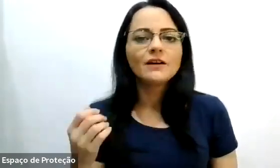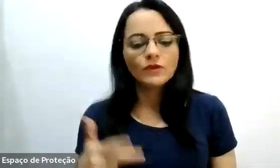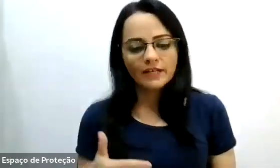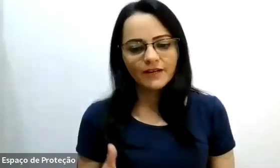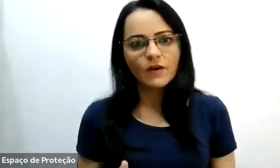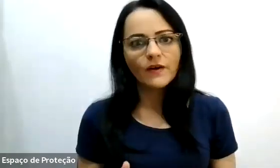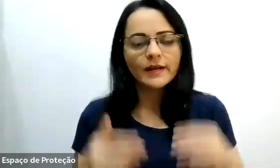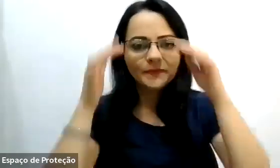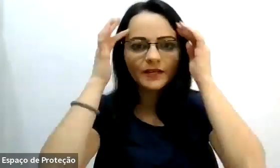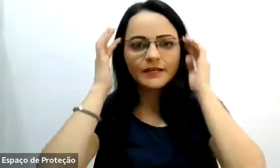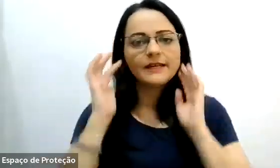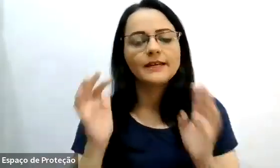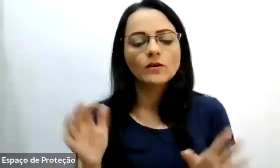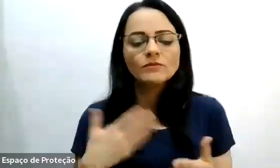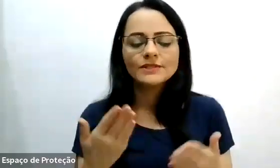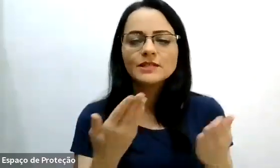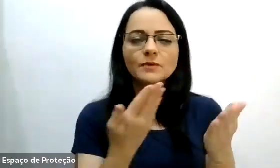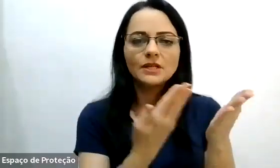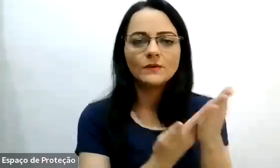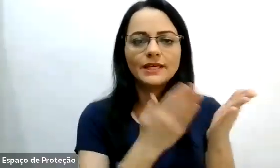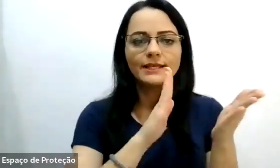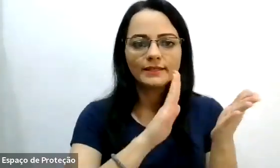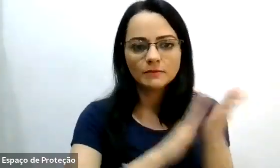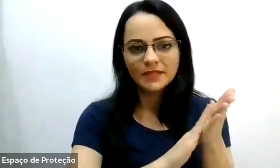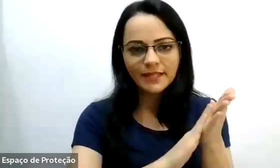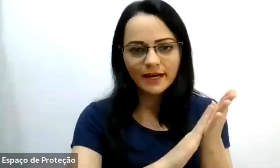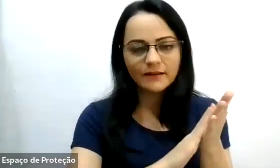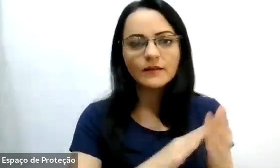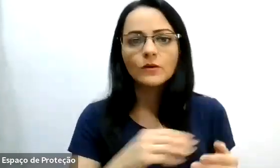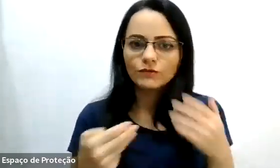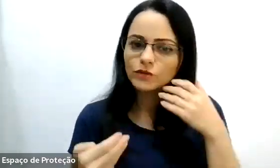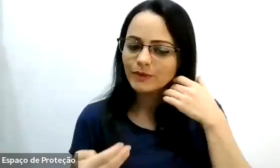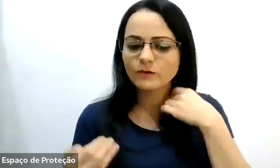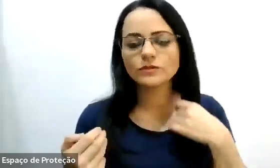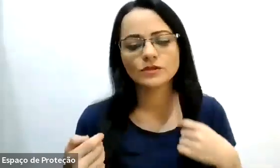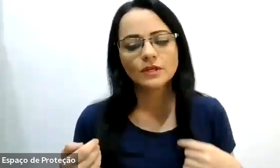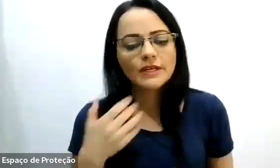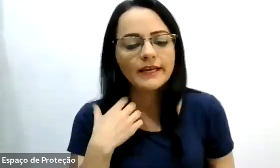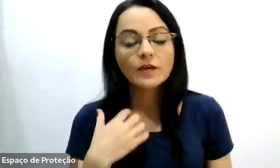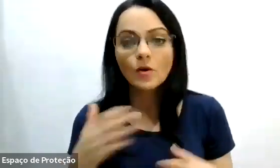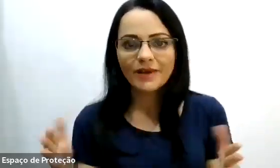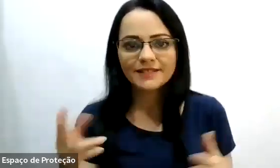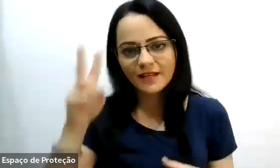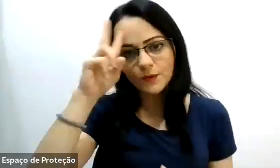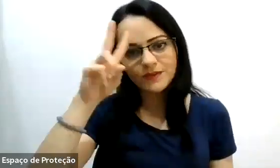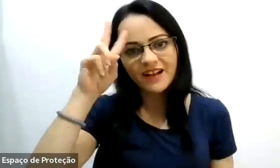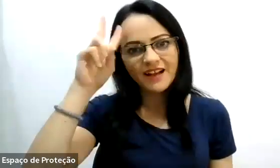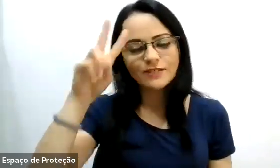Vou gravar agora como vocês poderiam interpretar o livro de Mateus, que começa, né, a contar a